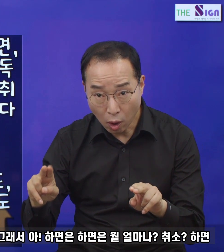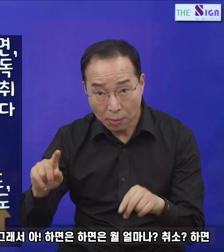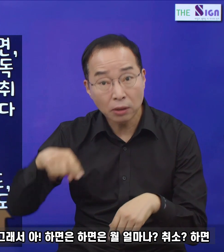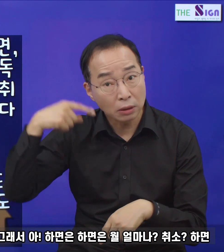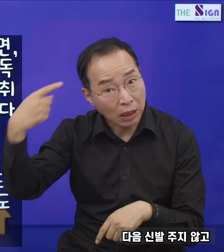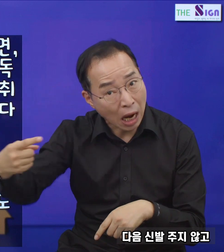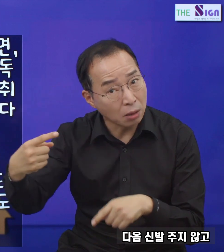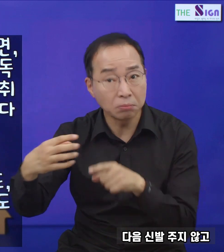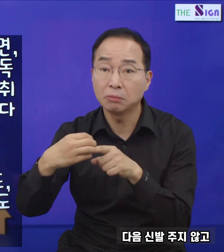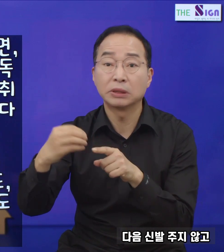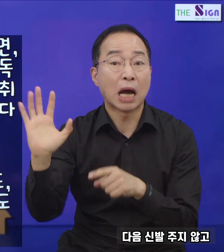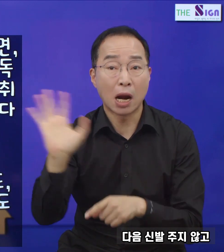취소하면 다음